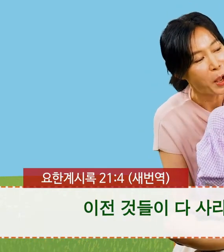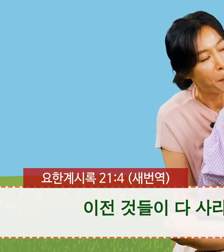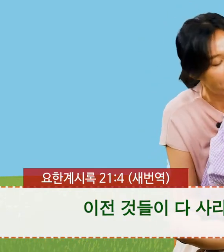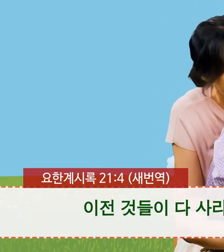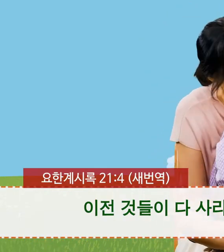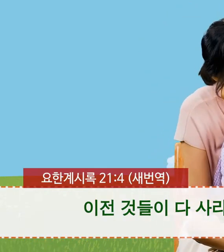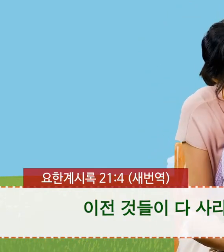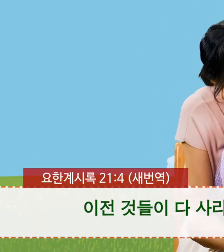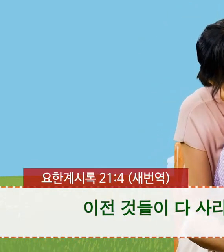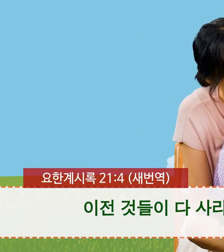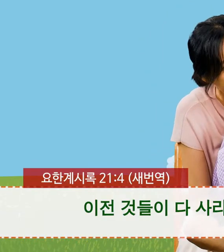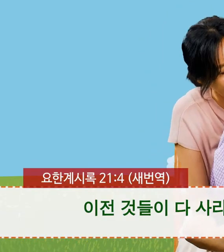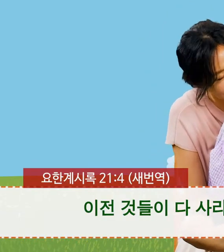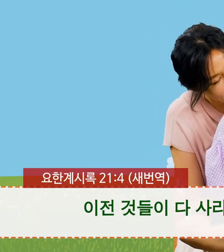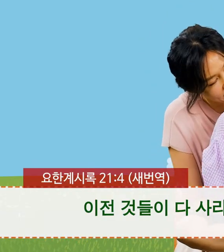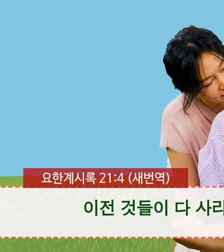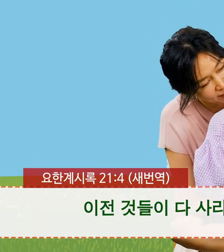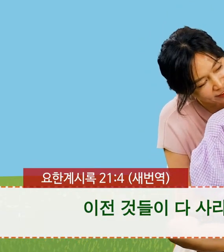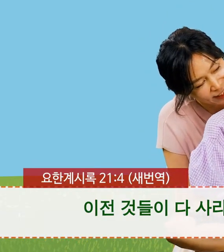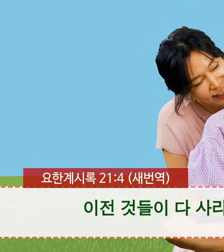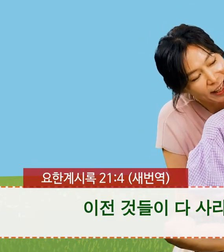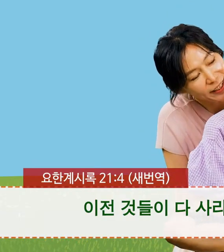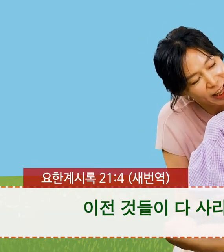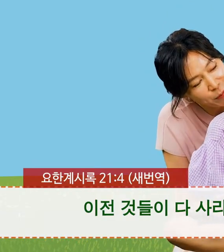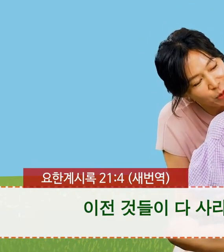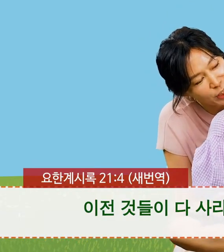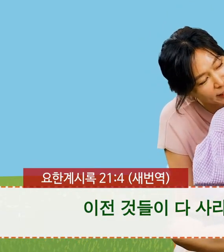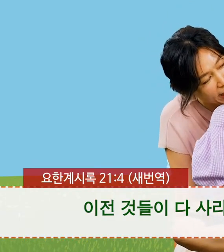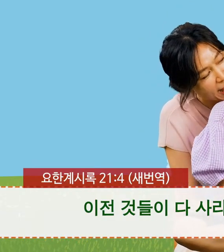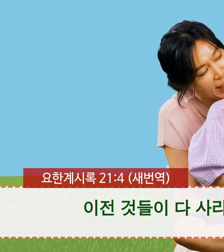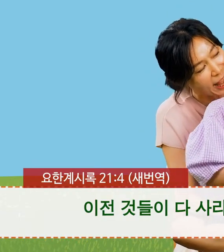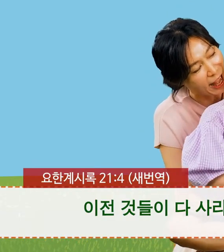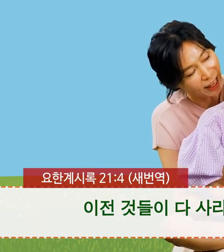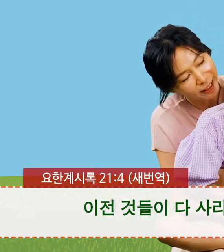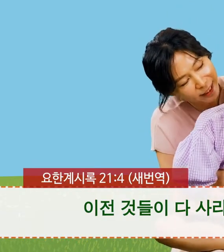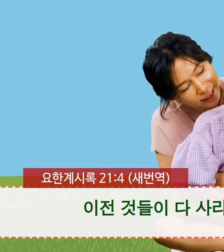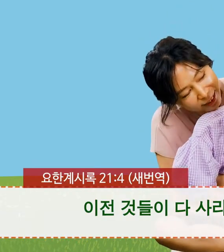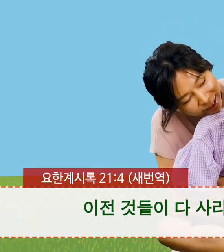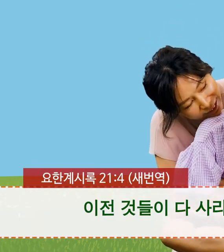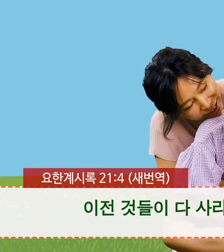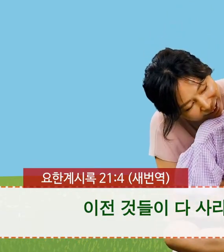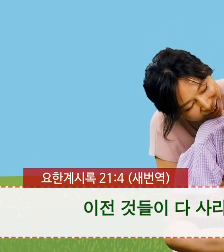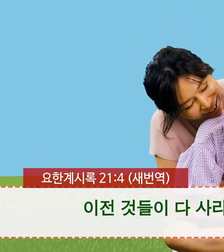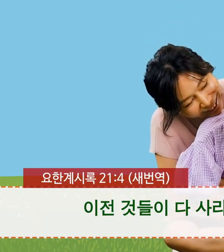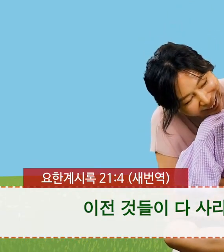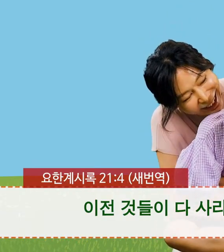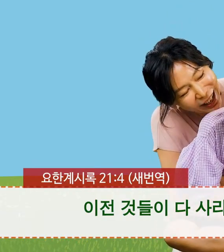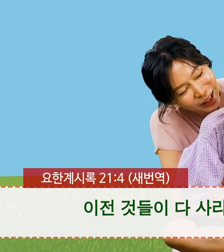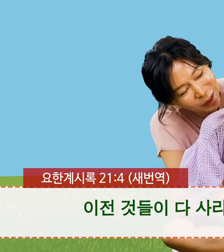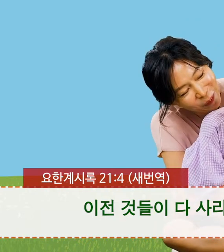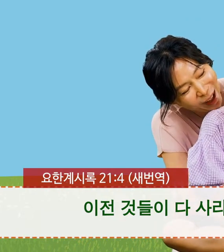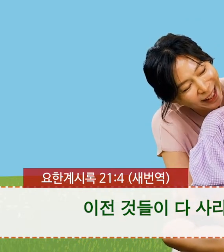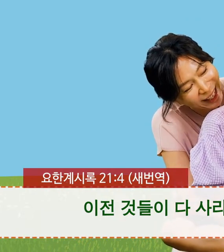강원을 버렸기 버리기 때문이다. 아멘.